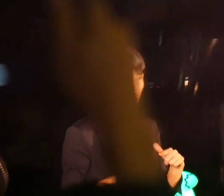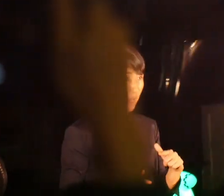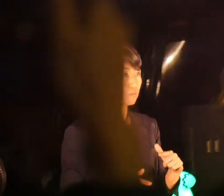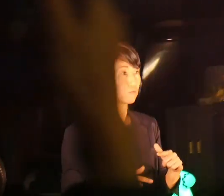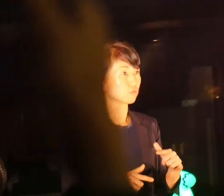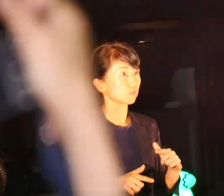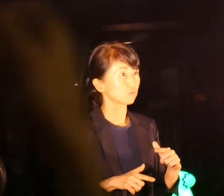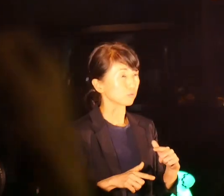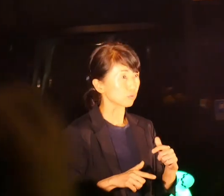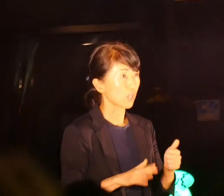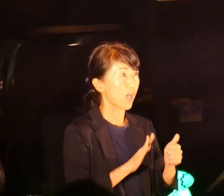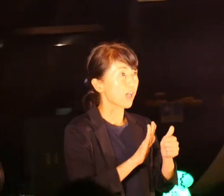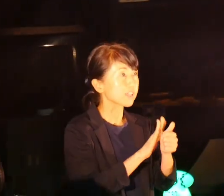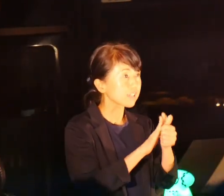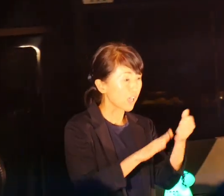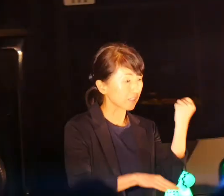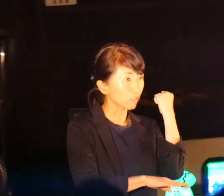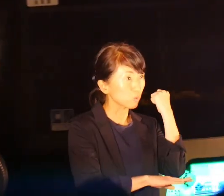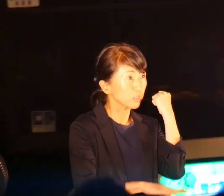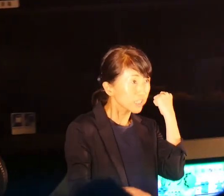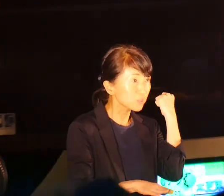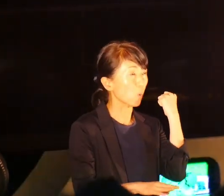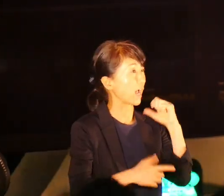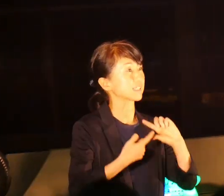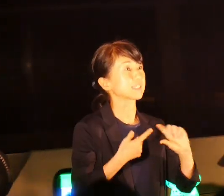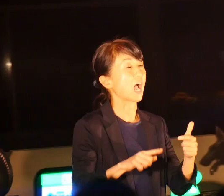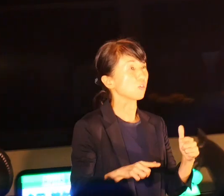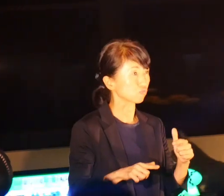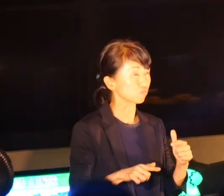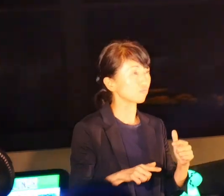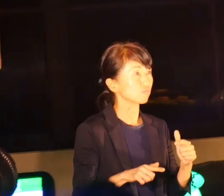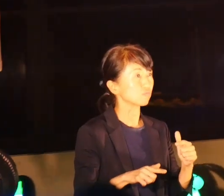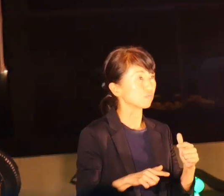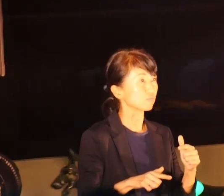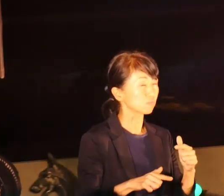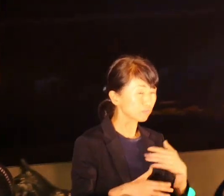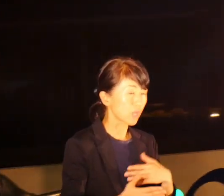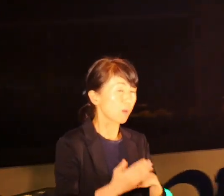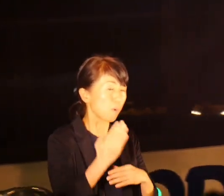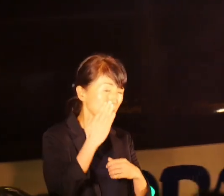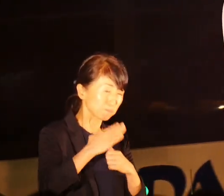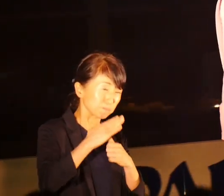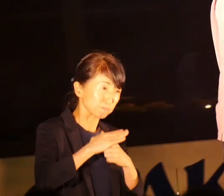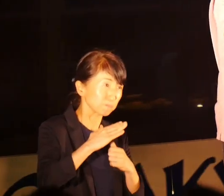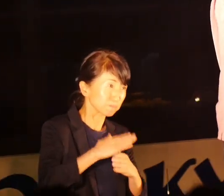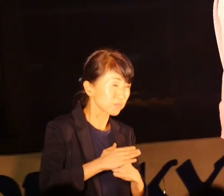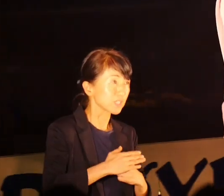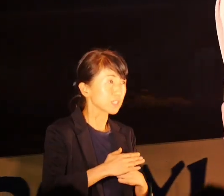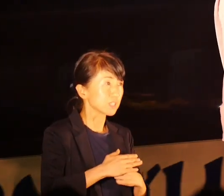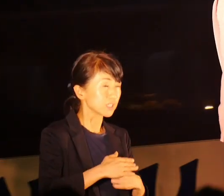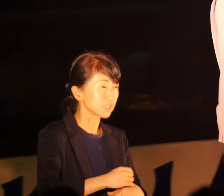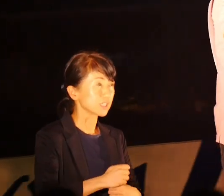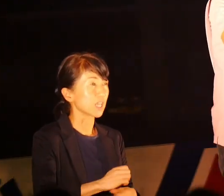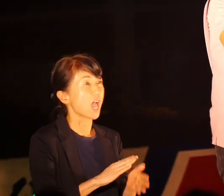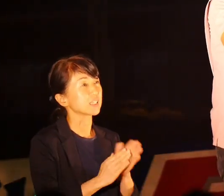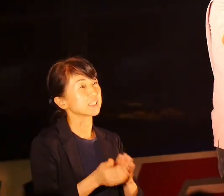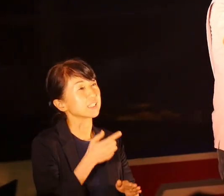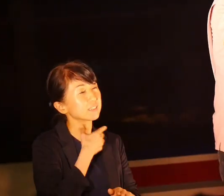支えてるベースが違いますから。散々踏みつけられて、もう死にたいと思いなが